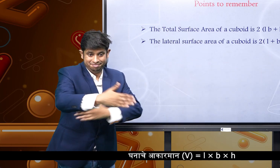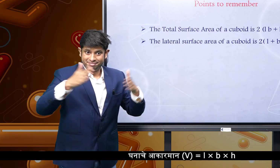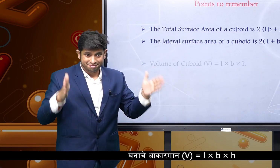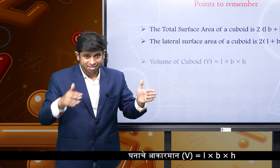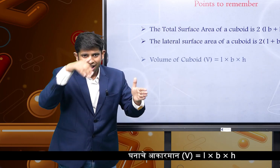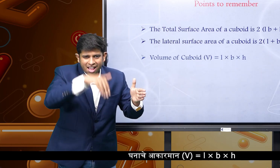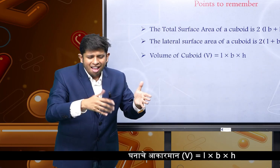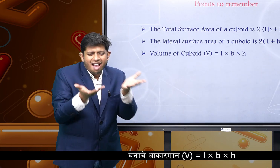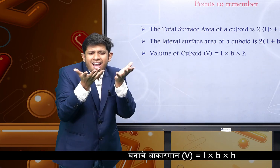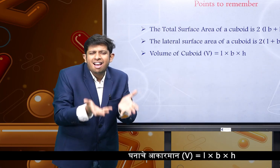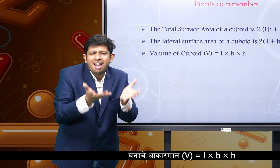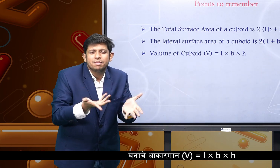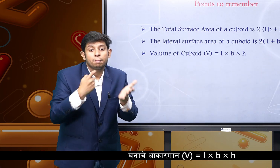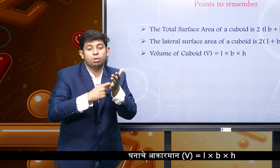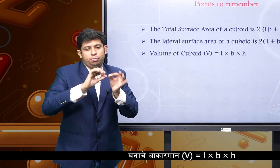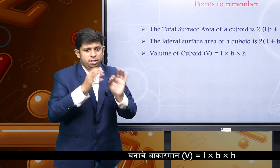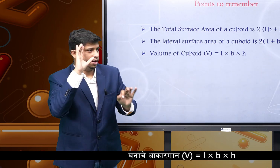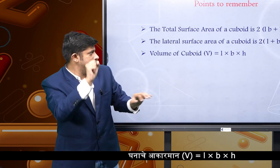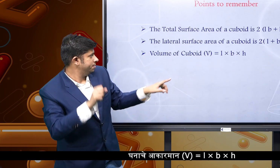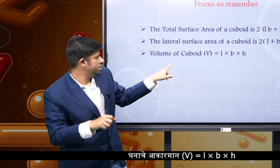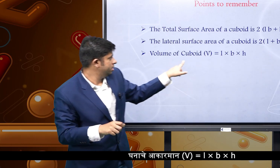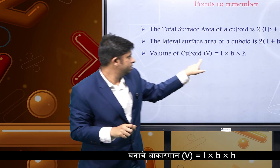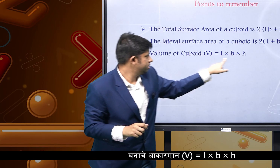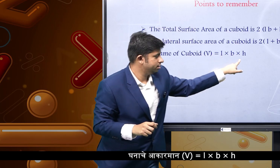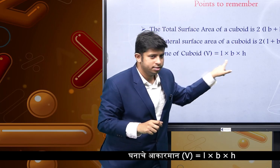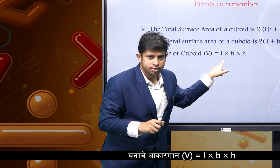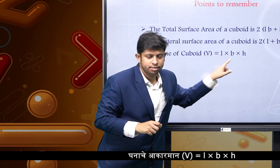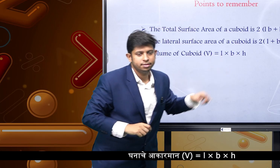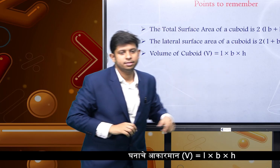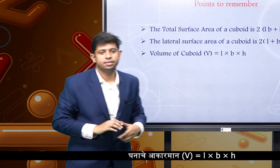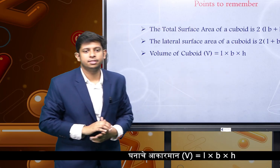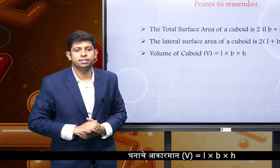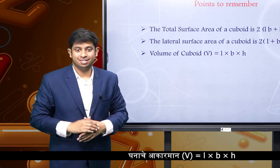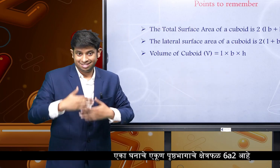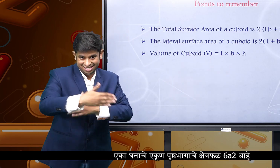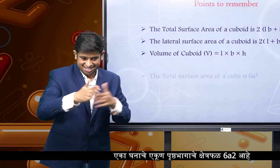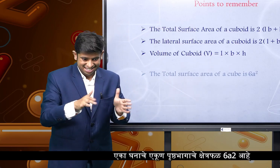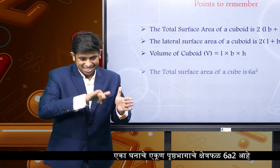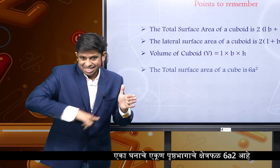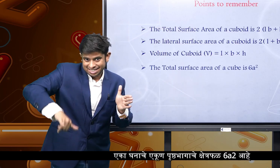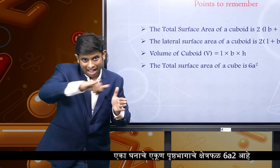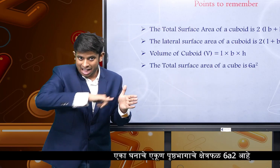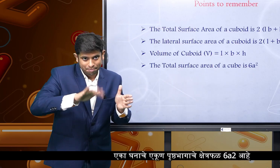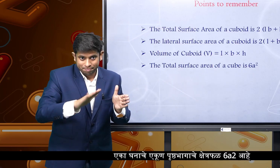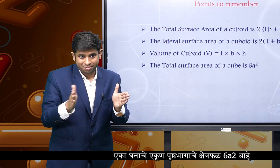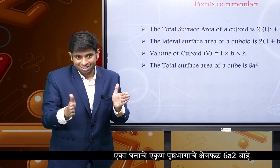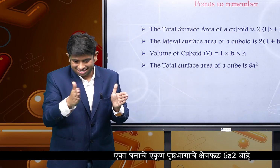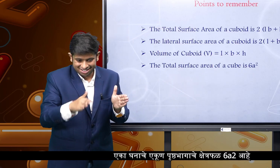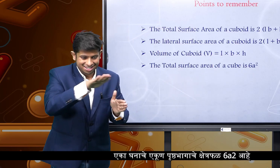घनाचे आकारमान V बरोबर L गुणिले B गुणिले H. एका घनाचे एकूण पृष्ठभागाचे